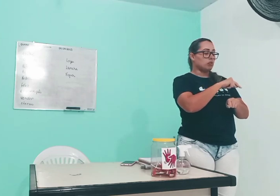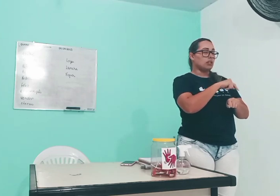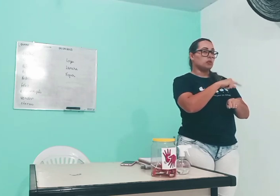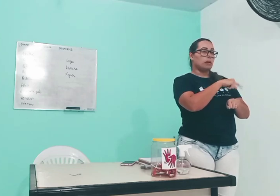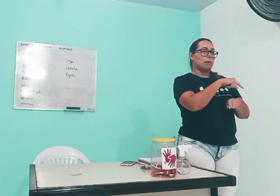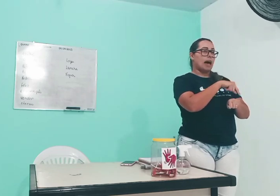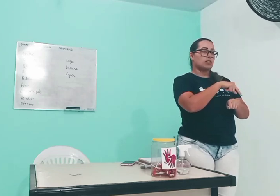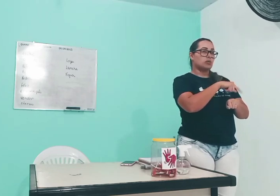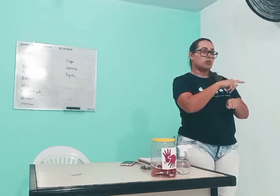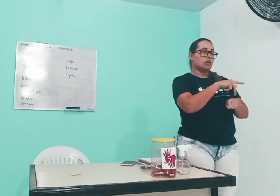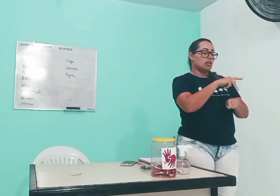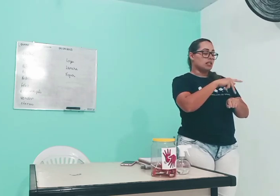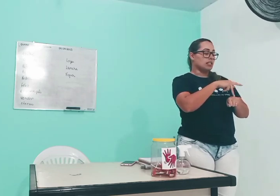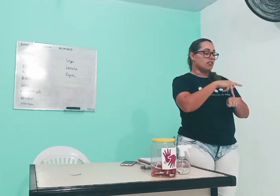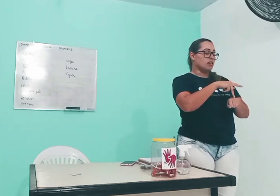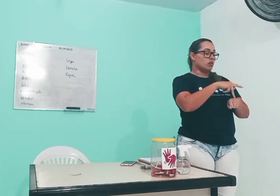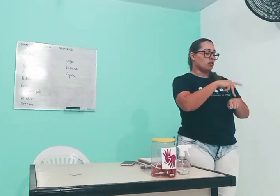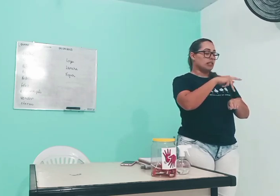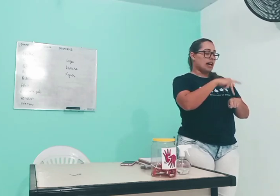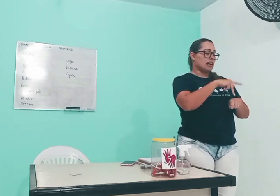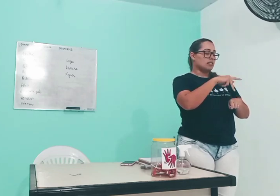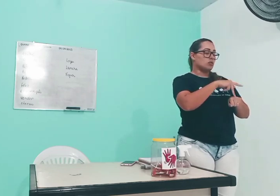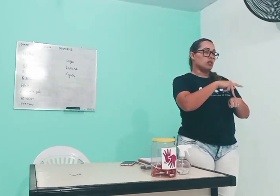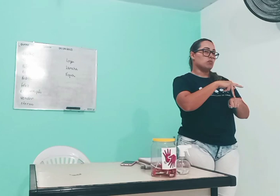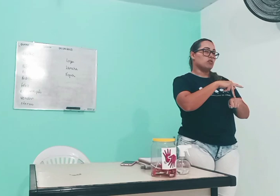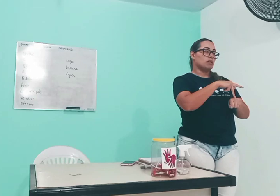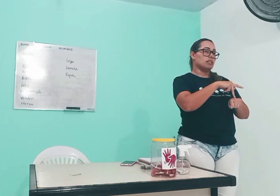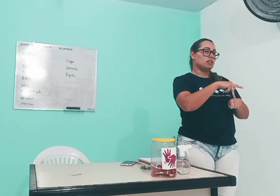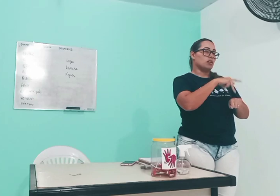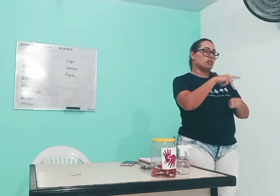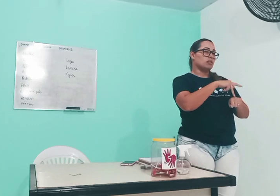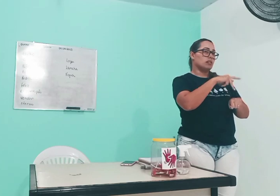apontando para baixo. Significa que eu vou dar esses 2 movimentos aqui, ó.